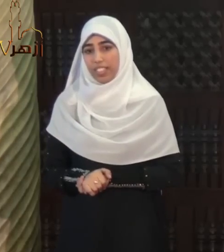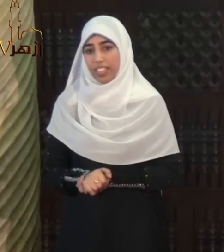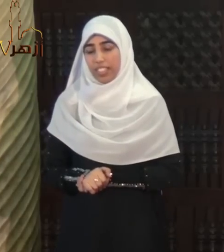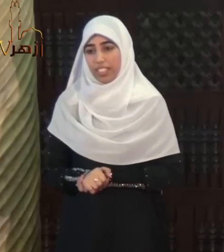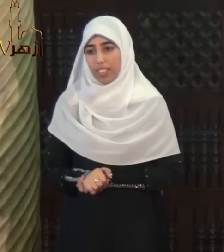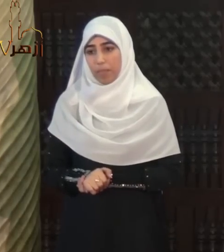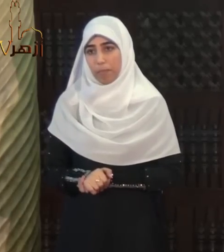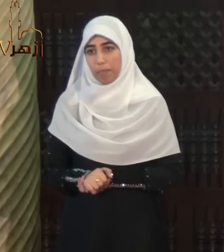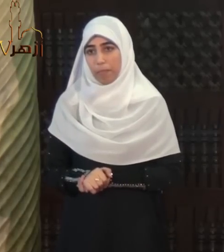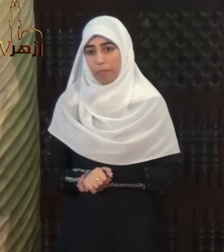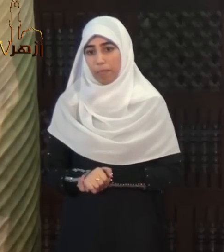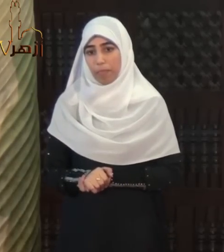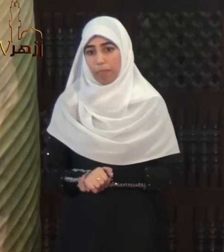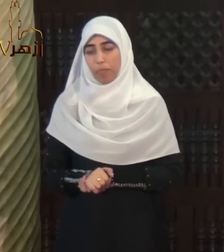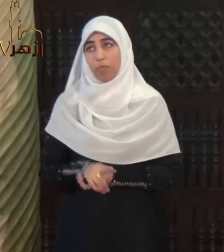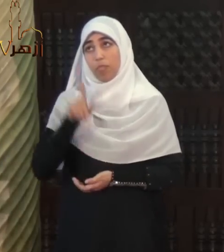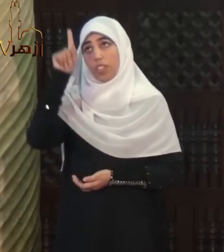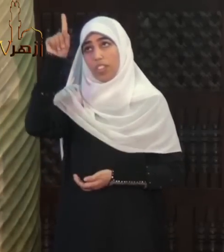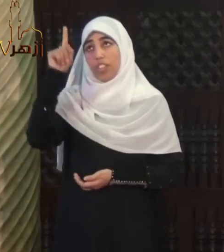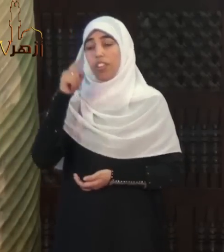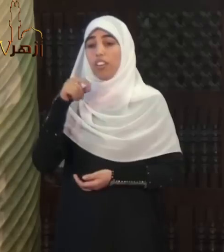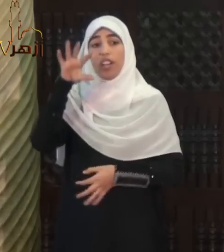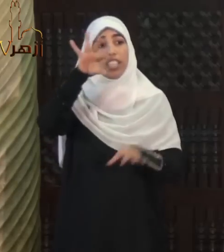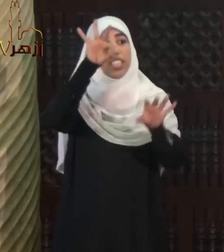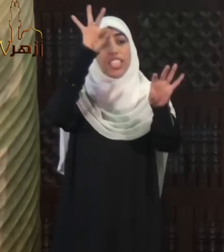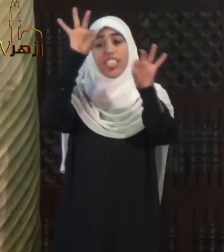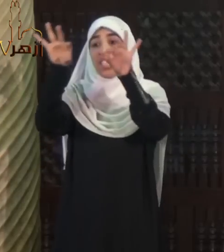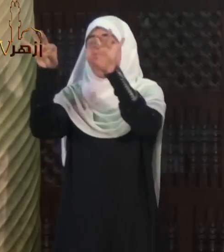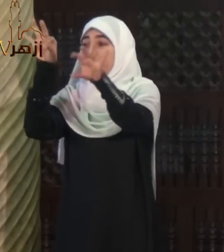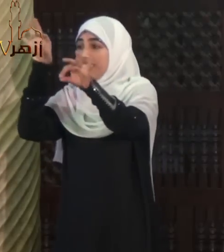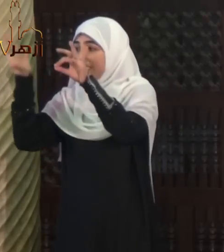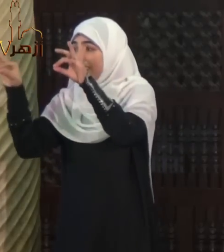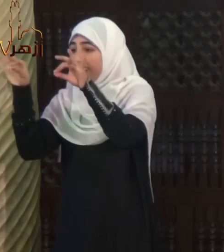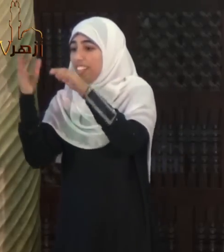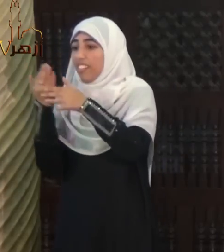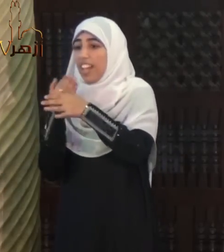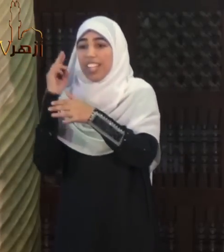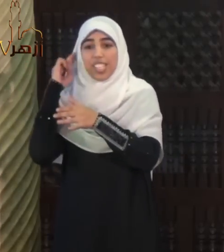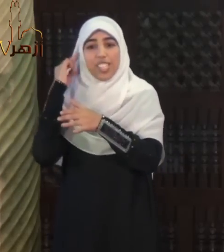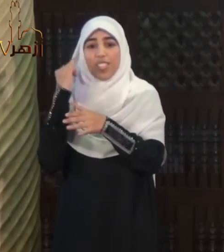أما بعد، فإن الله قد اصطفاكم اصطفاء خاصا